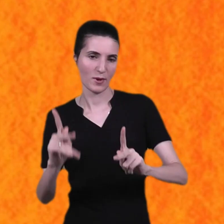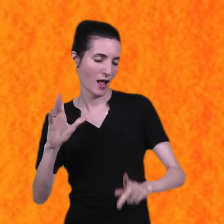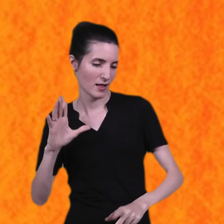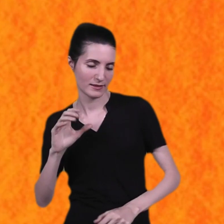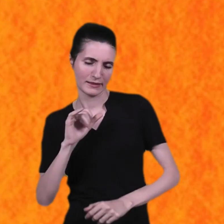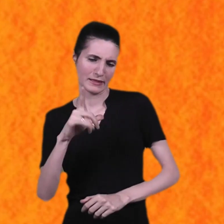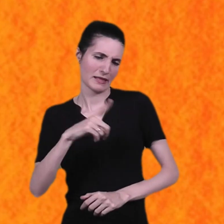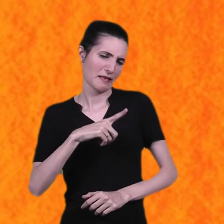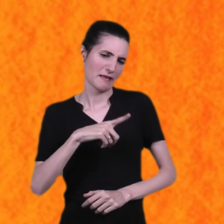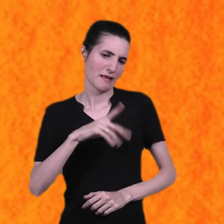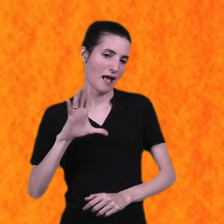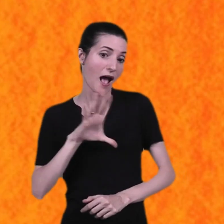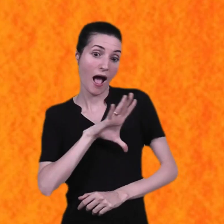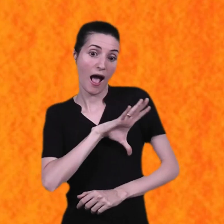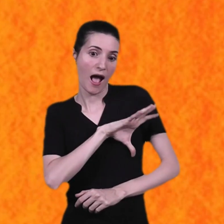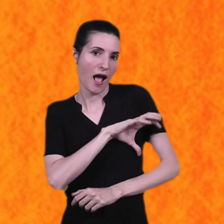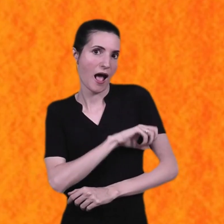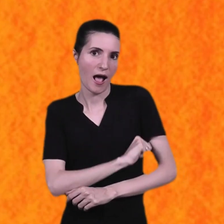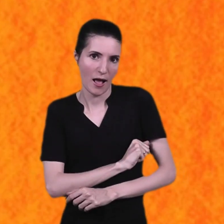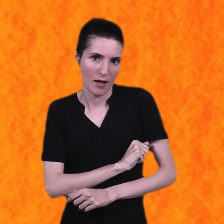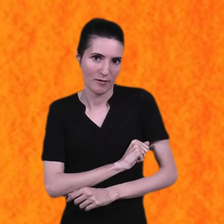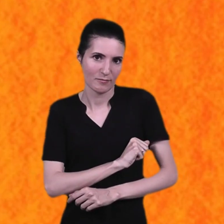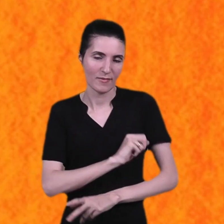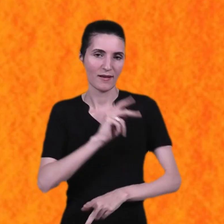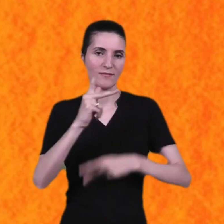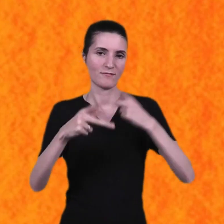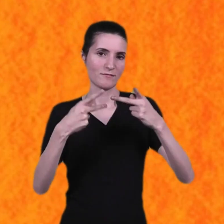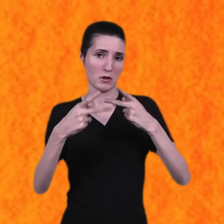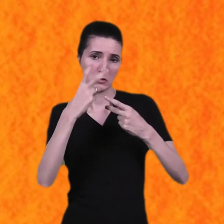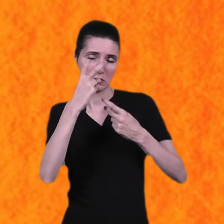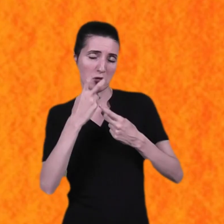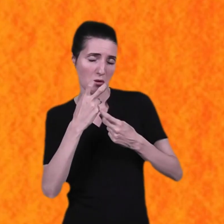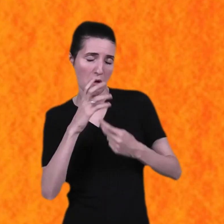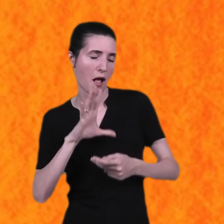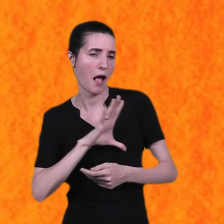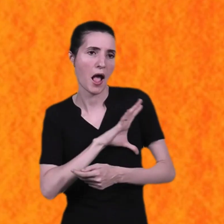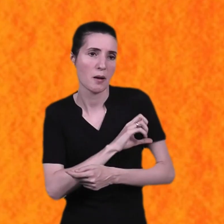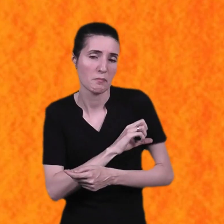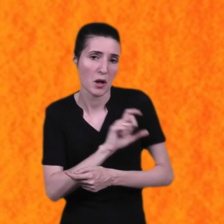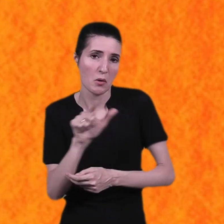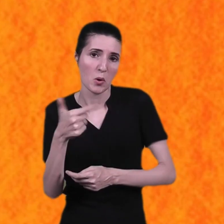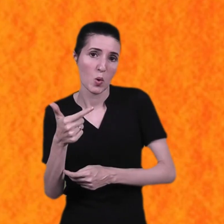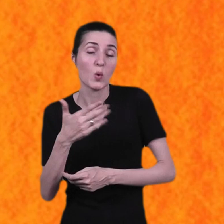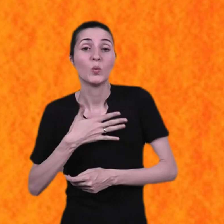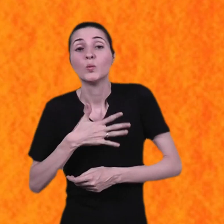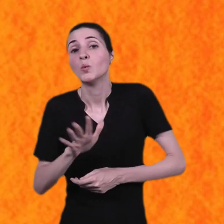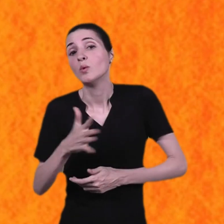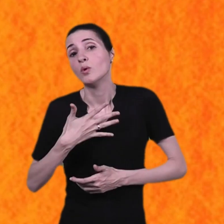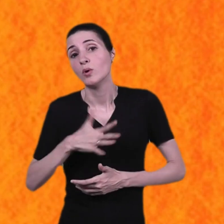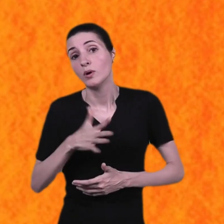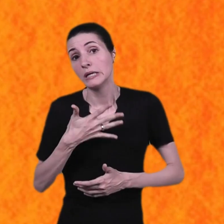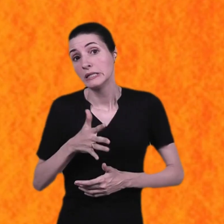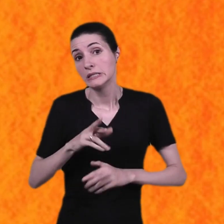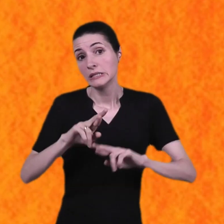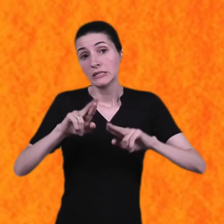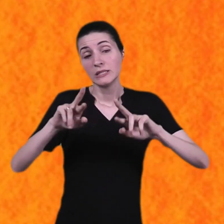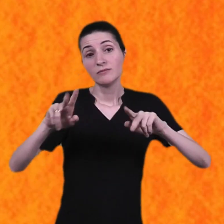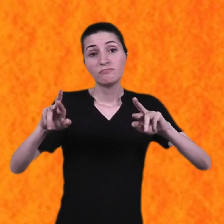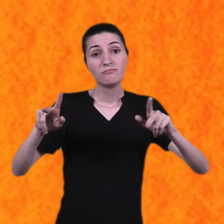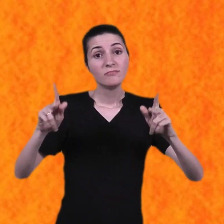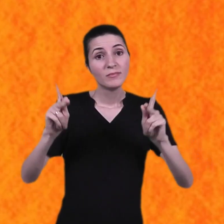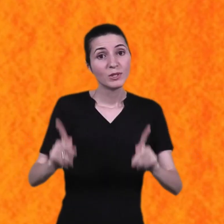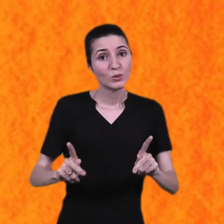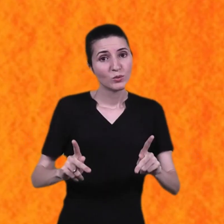da sua vida, para outras pessoas nem tanto, né? Mas ela é um direito, né? Nós temos muitas, já